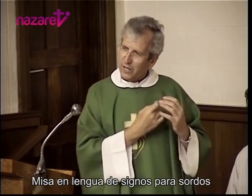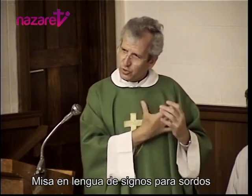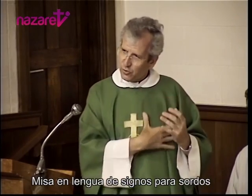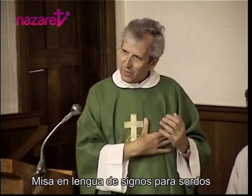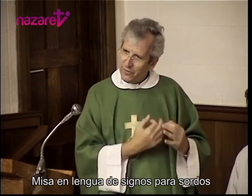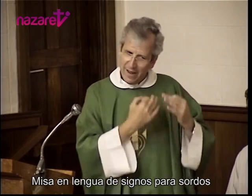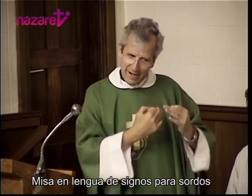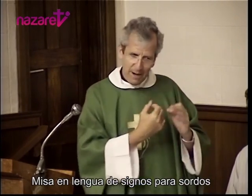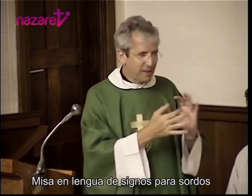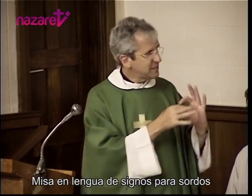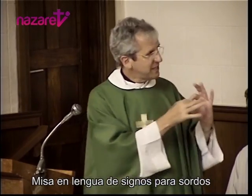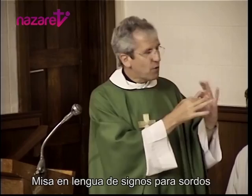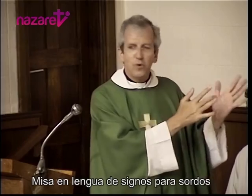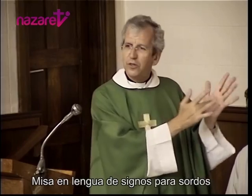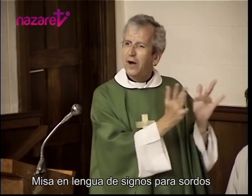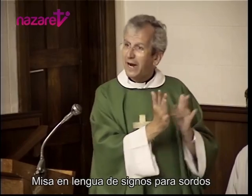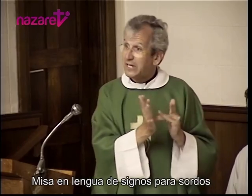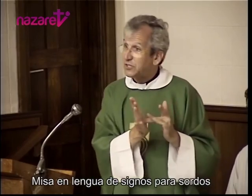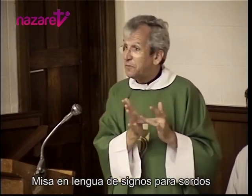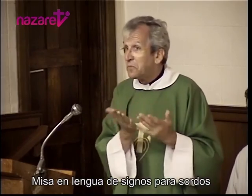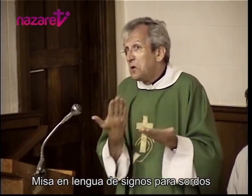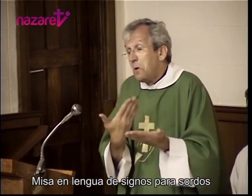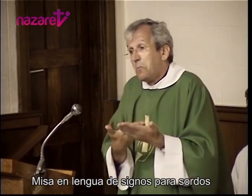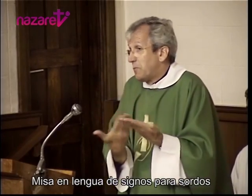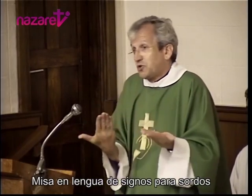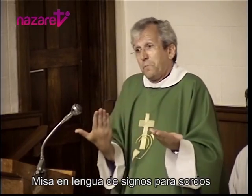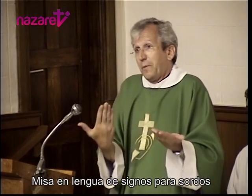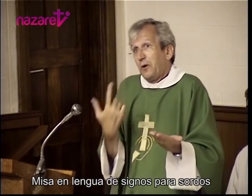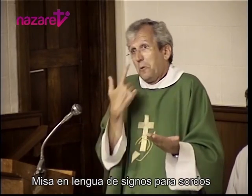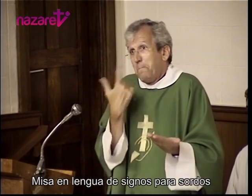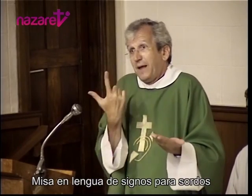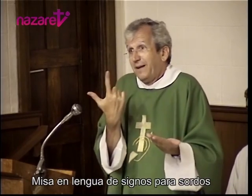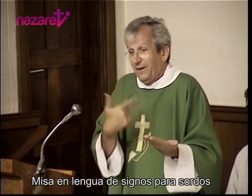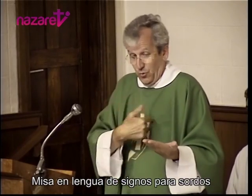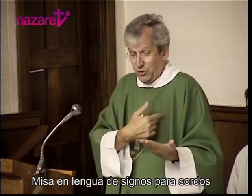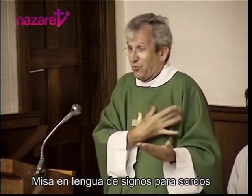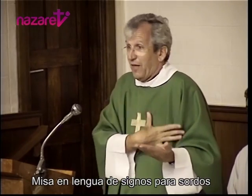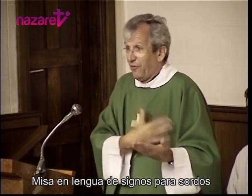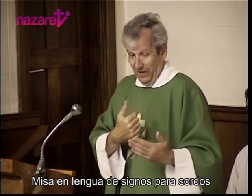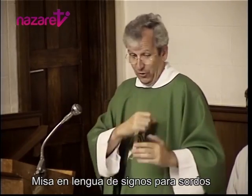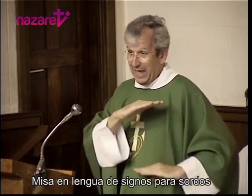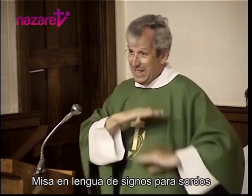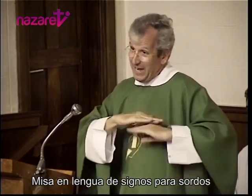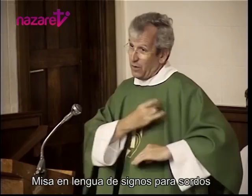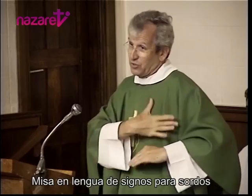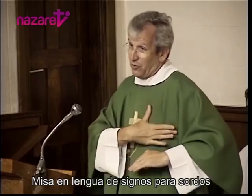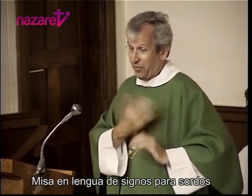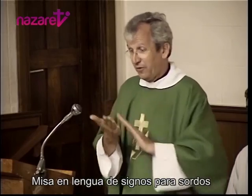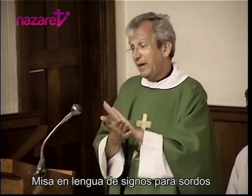nuestro corazón realmente esté unido a Cristo. Podemos comprobarlo, ver nuestro corazón, de lo que llena nuestro corazón es